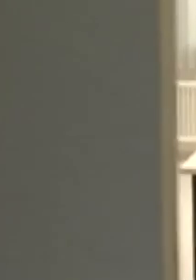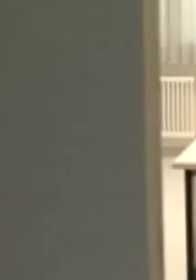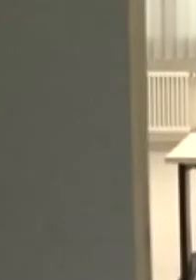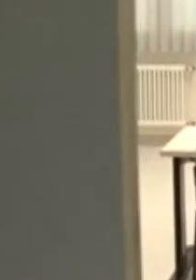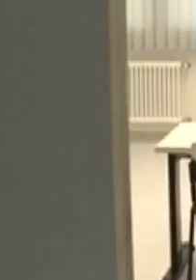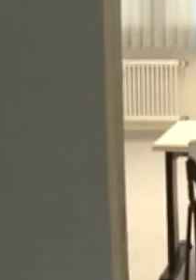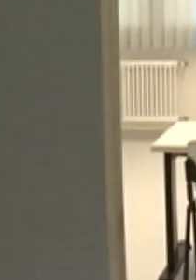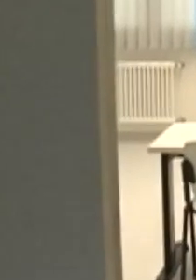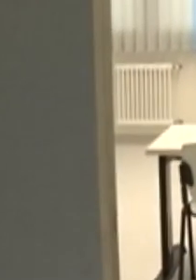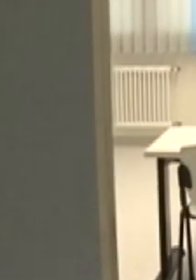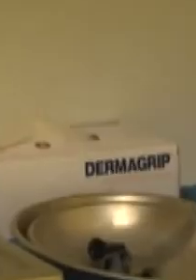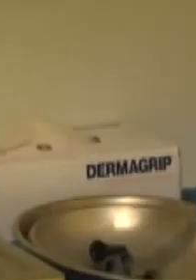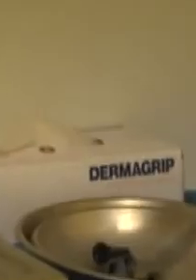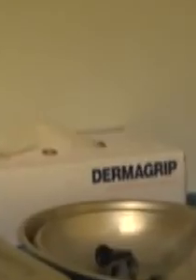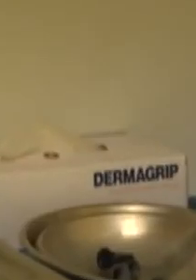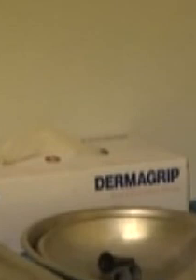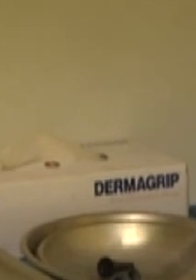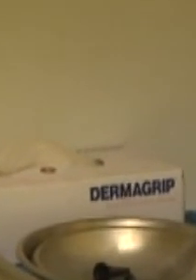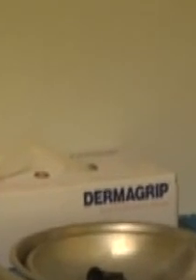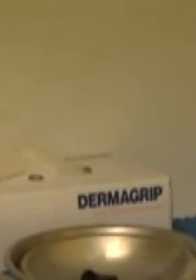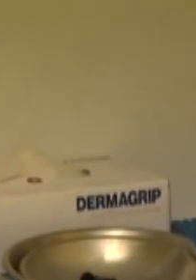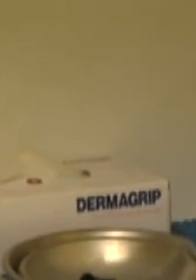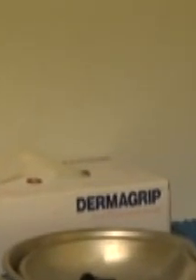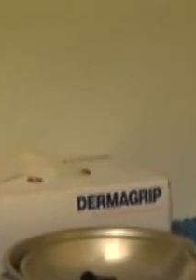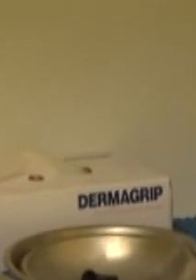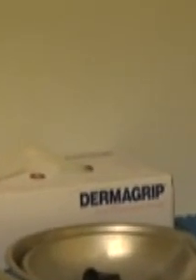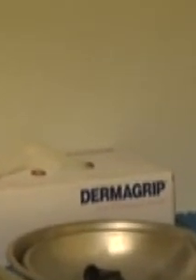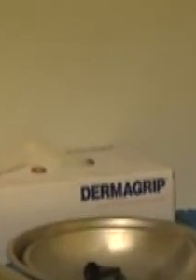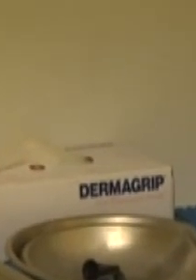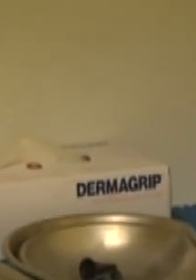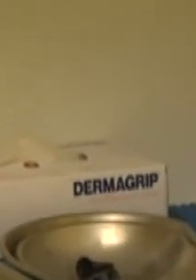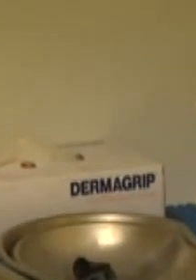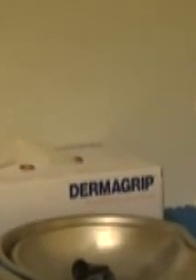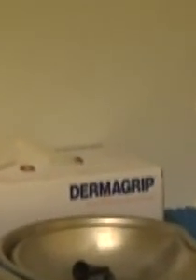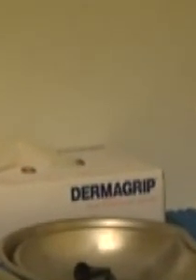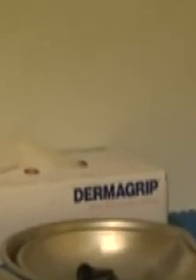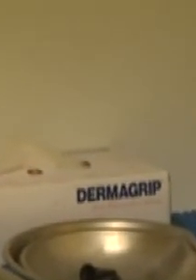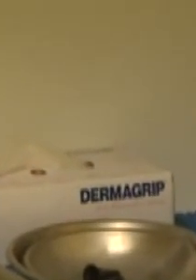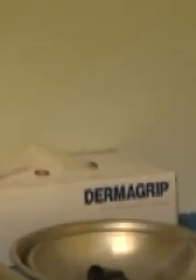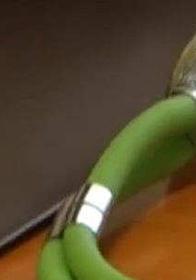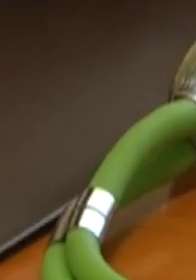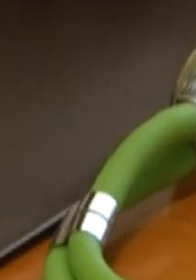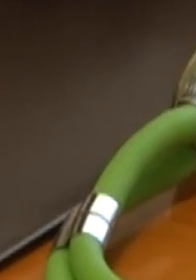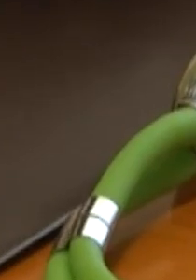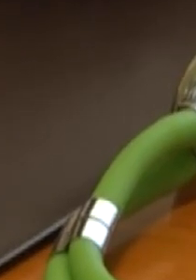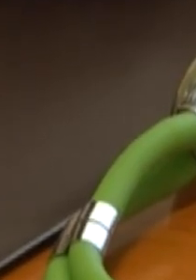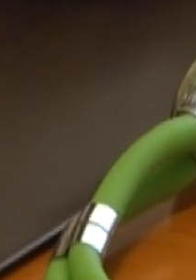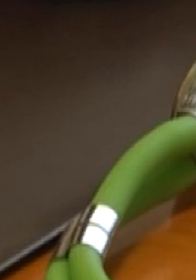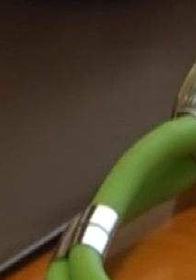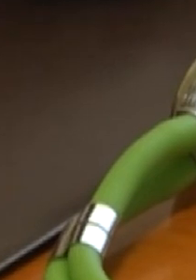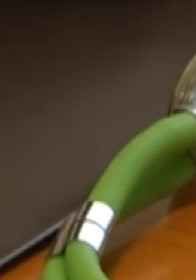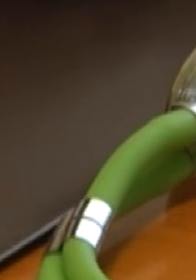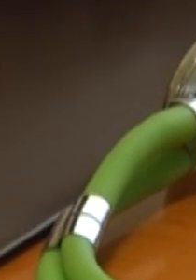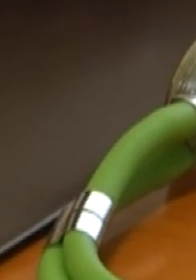mezzogiorno il governatore zaia da marghera commentava le prime proteste dei medici di base di fronte all'ordinanza di sabato quella che ha reso